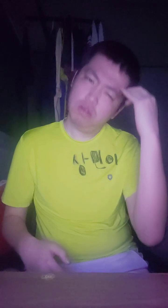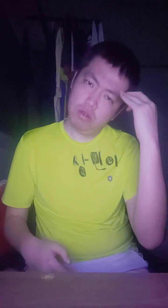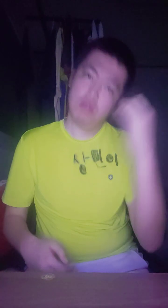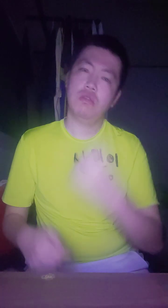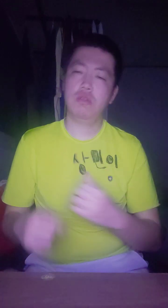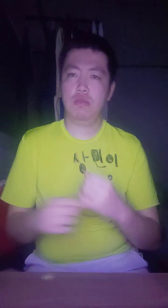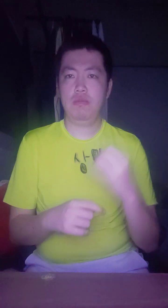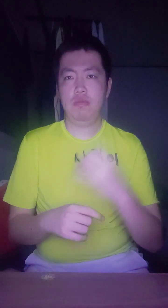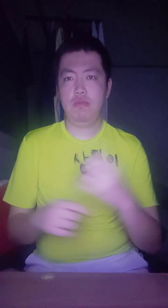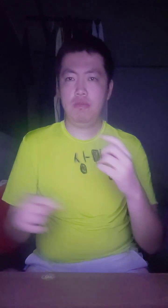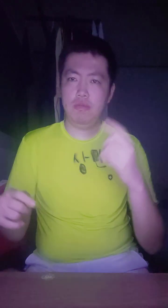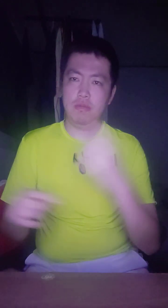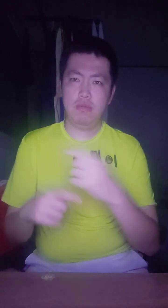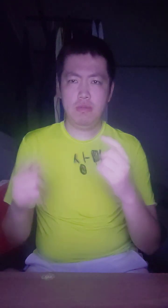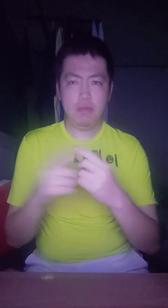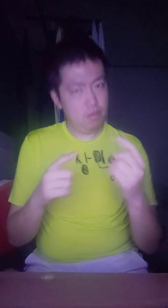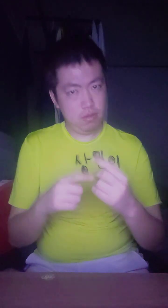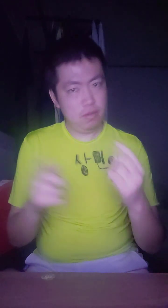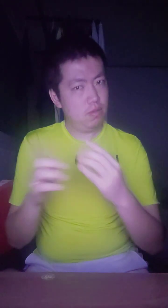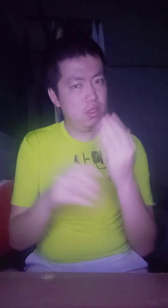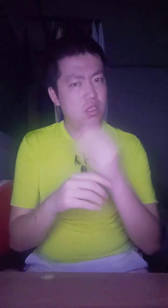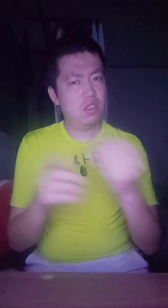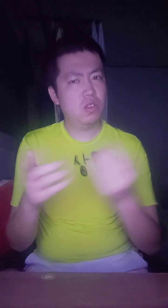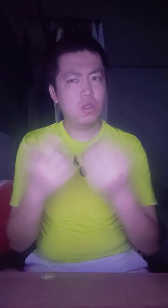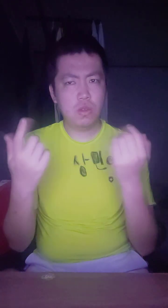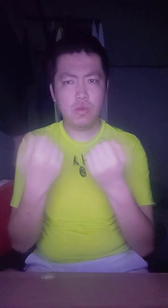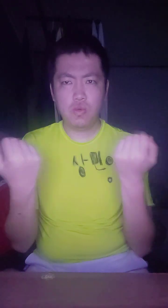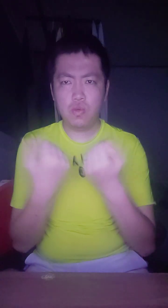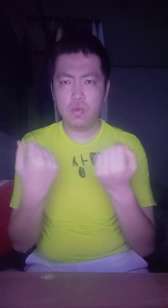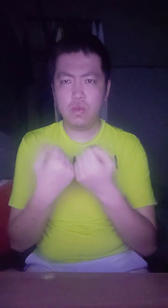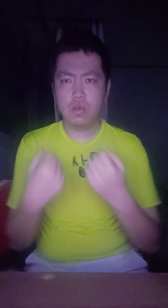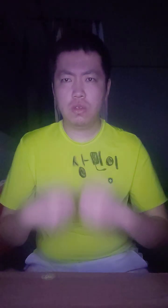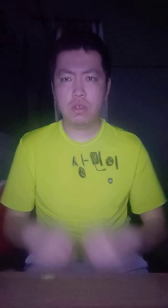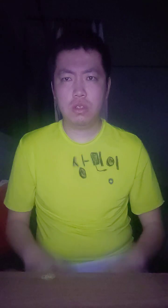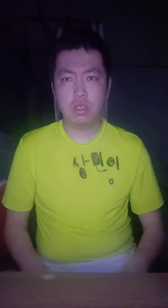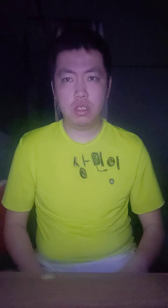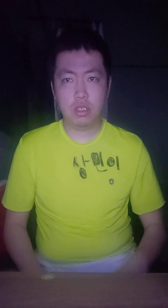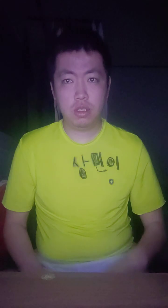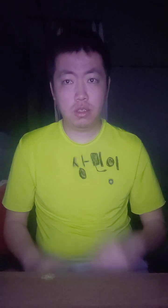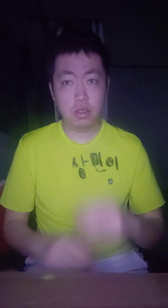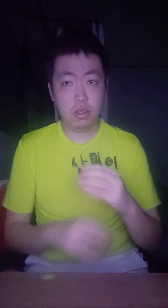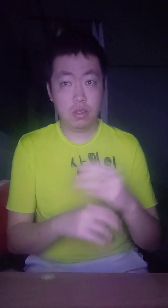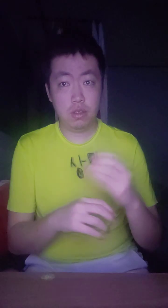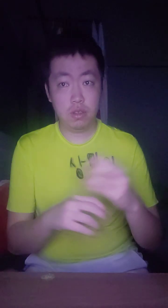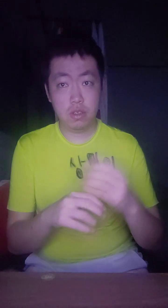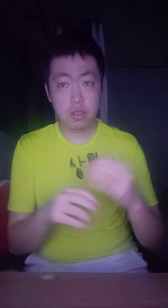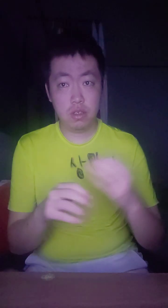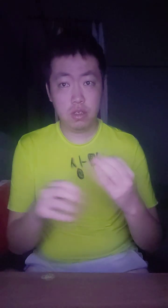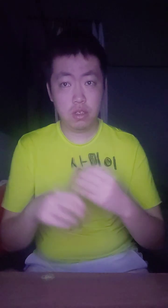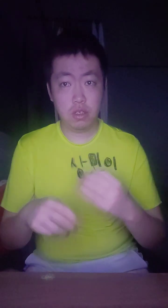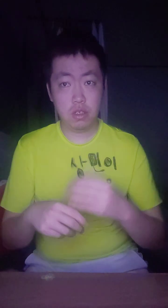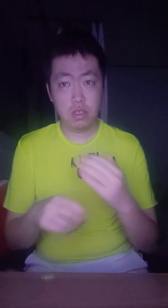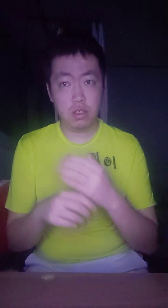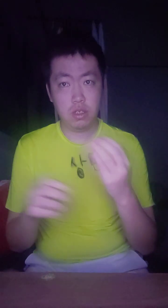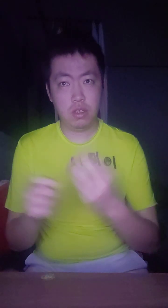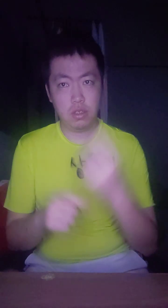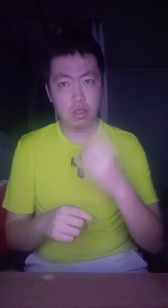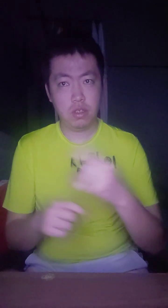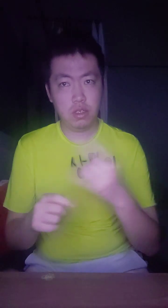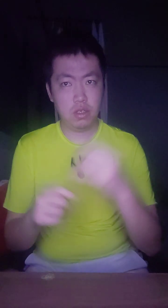피해자는 2달이 지난 지금까지도 여전히 공포를 느낍니다. 그때 이제 막 묻지마 폭행 뒤돌려차기